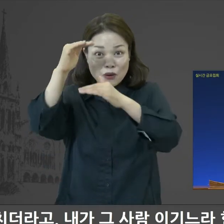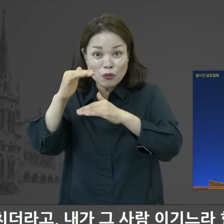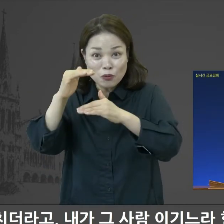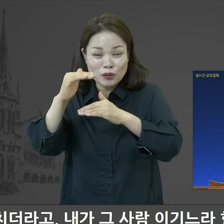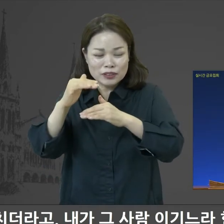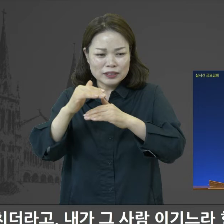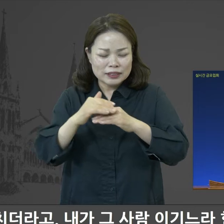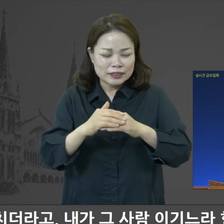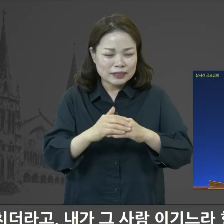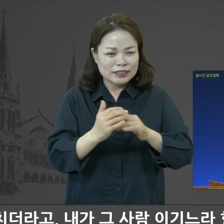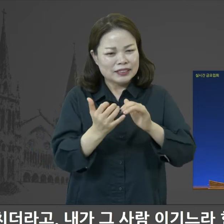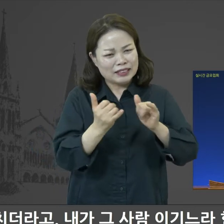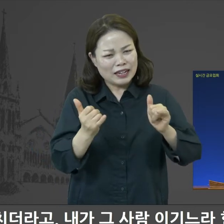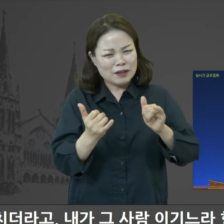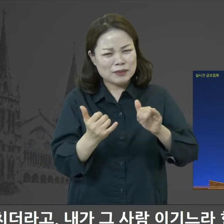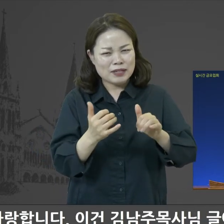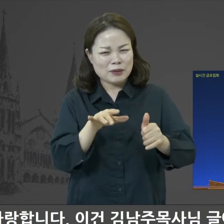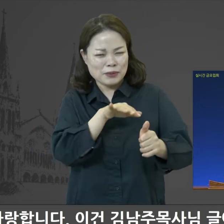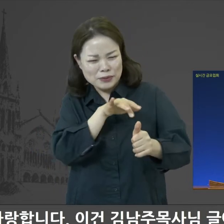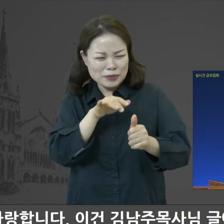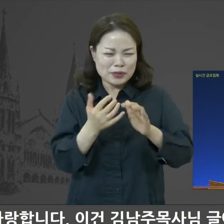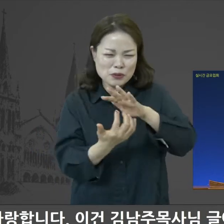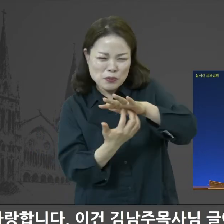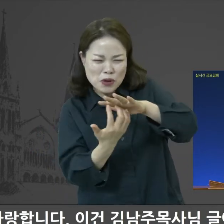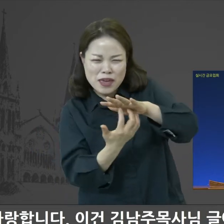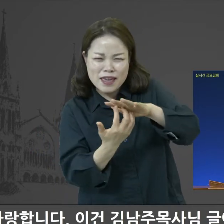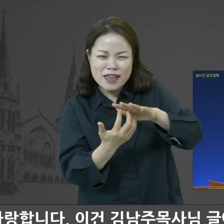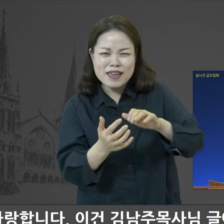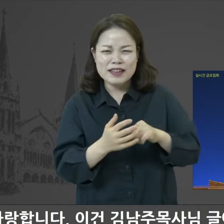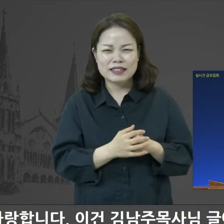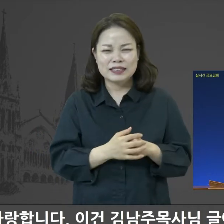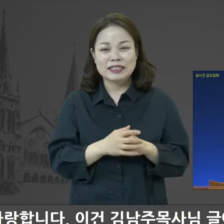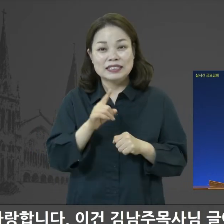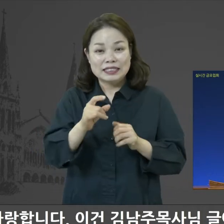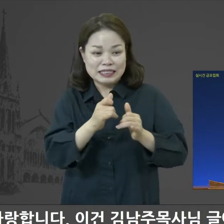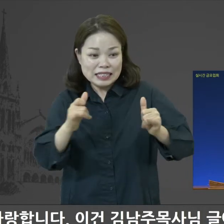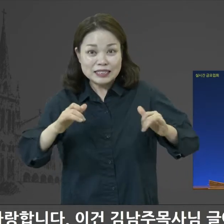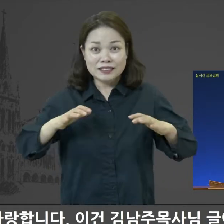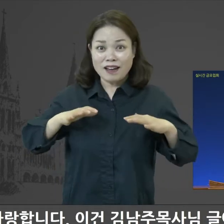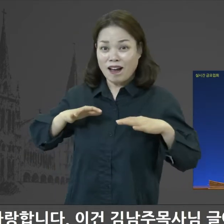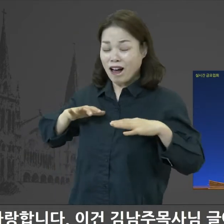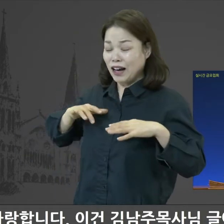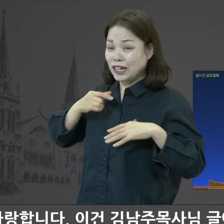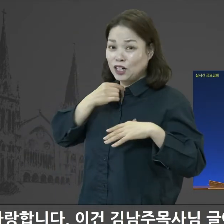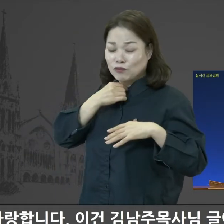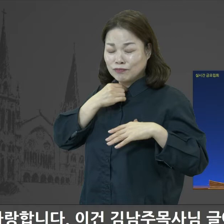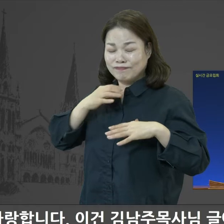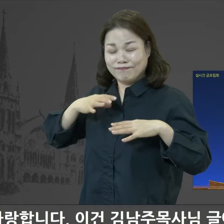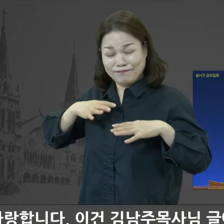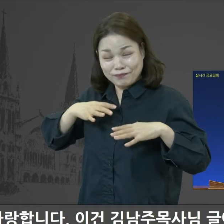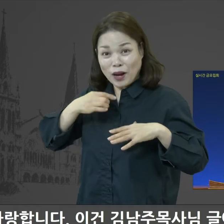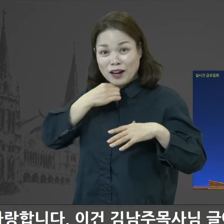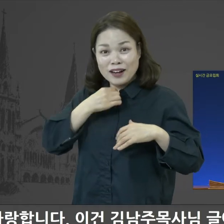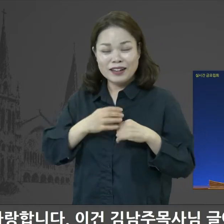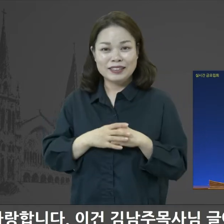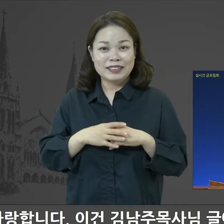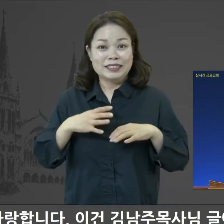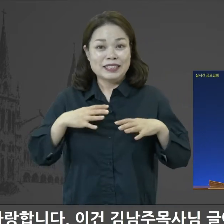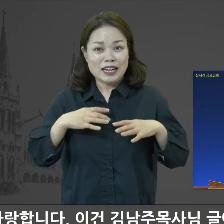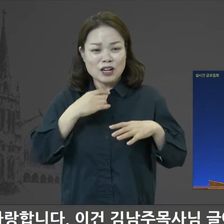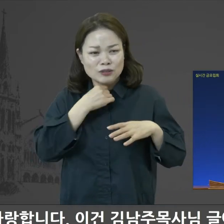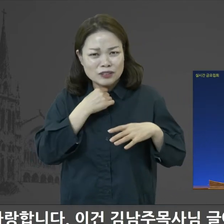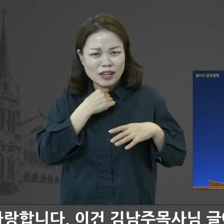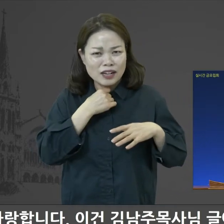이 교묘해요, 인간이. 자랑도. 근데 그만큼 인간은 자랑하고 싶다는 거예요. 싶다는 거. 그 자랑하고 싶은